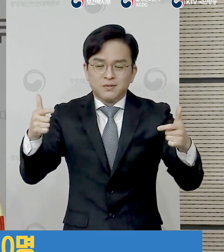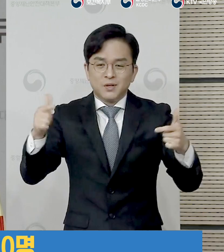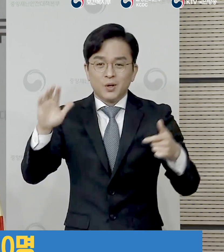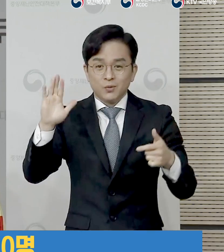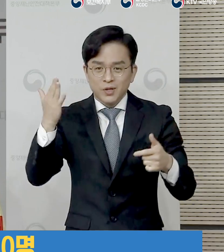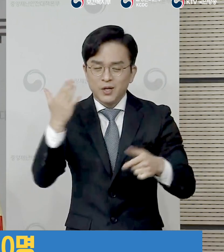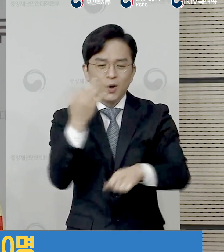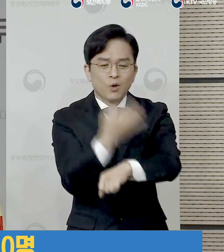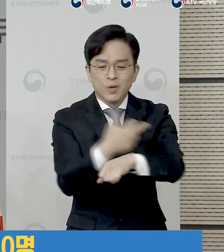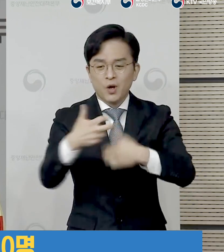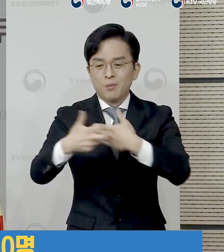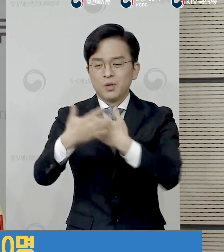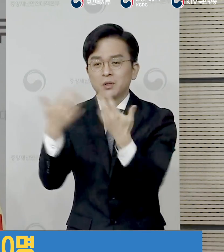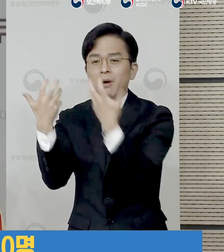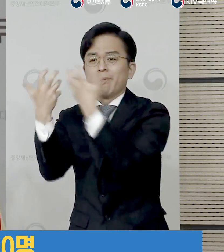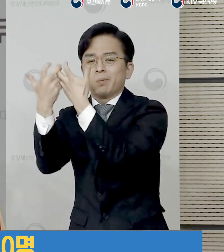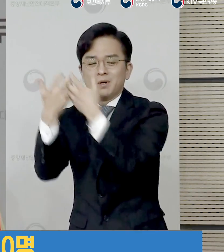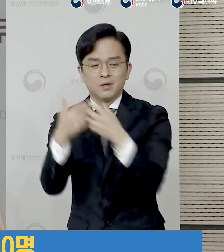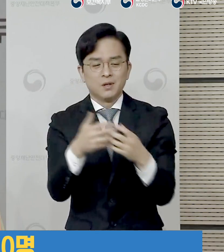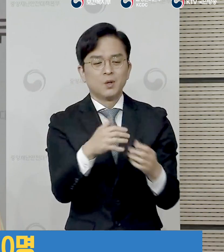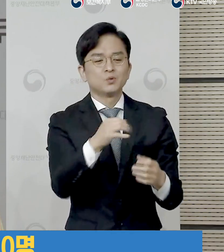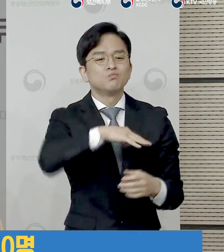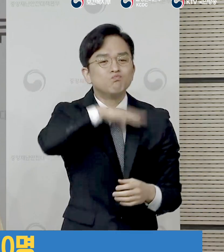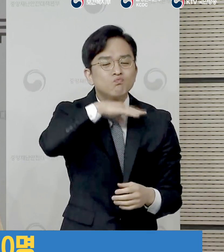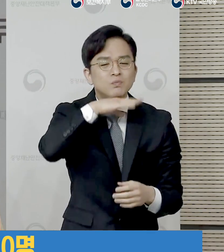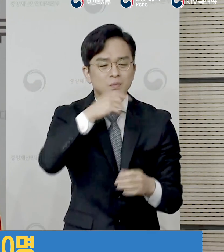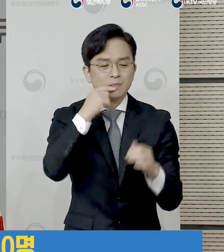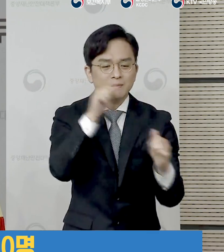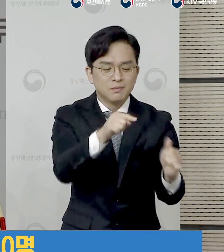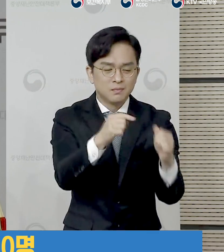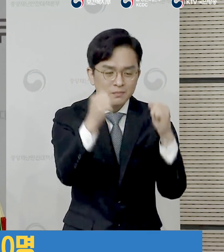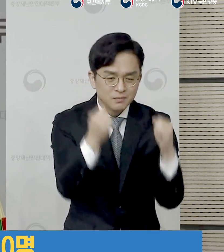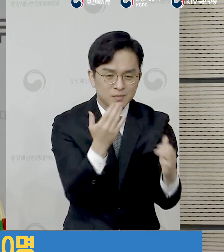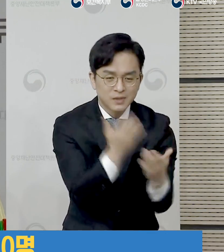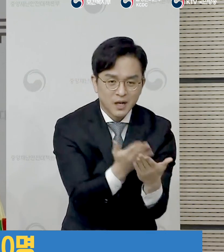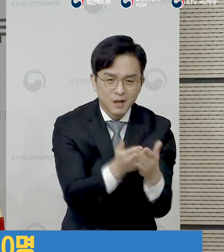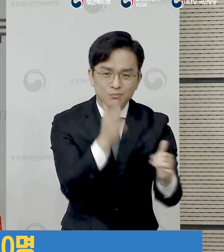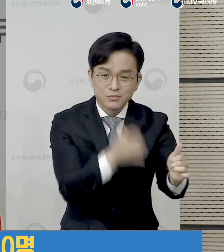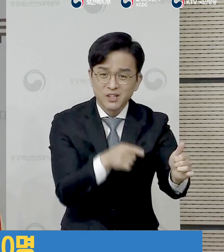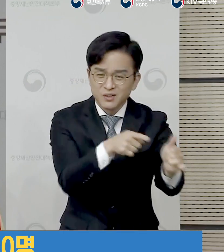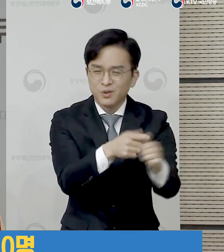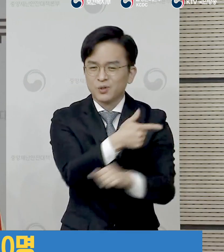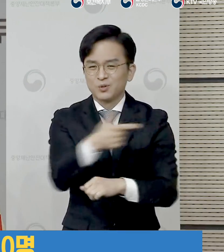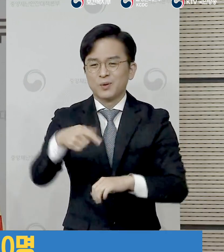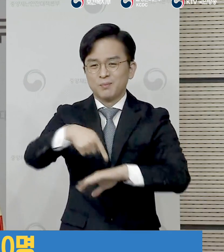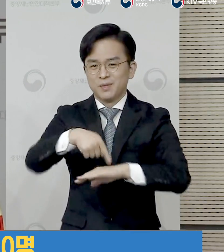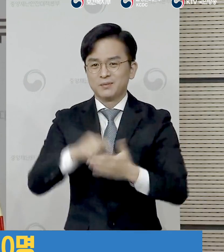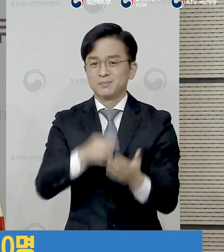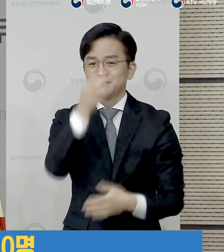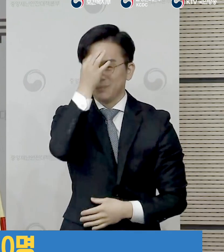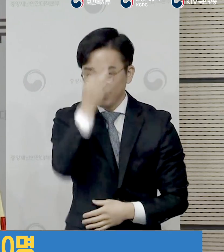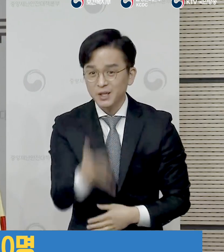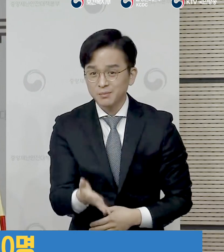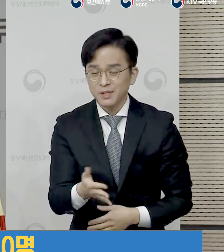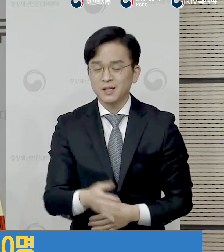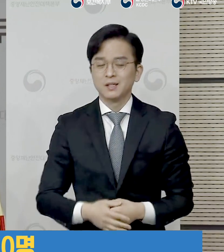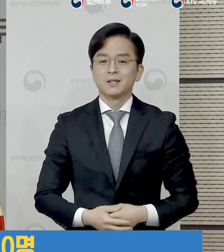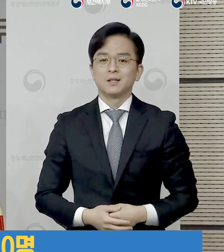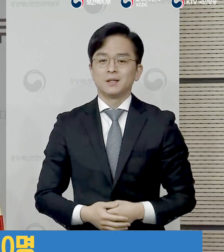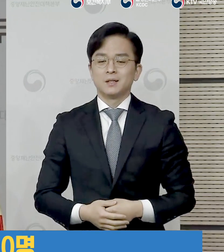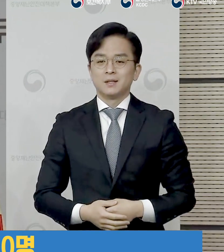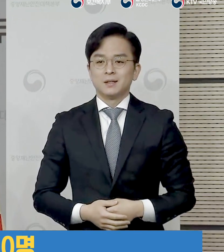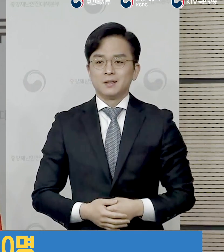자택에서 대기하게 된 점에 대해 진심으로 송구스럽고 죄송하게 생각합니다. 정부는 할 수 있는 모든